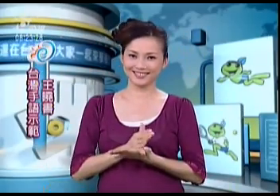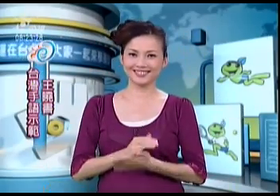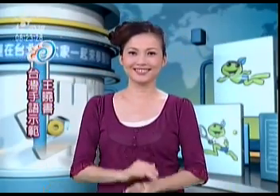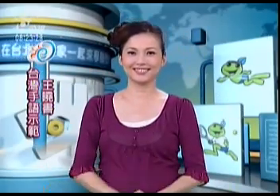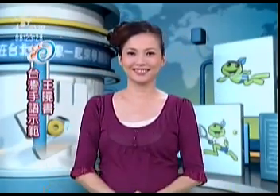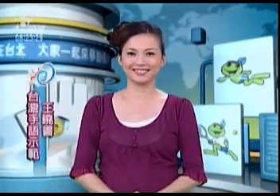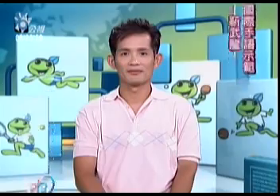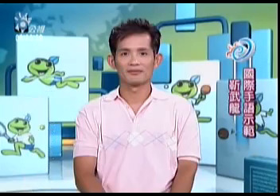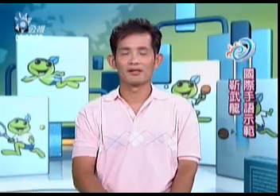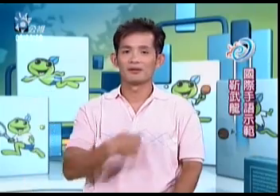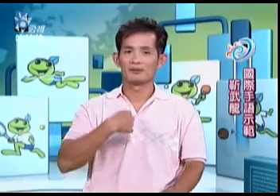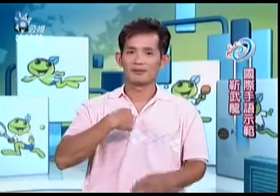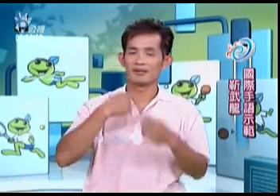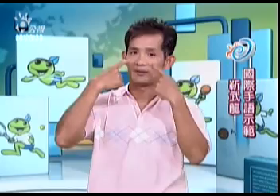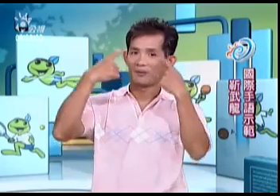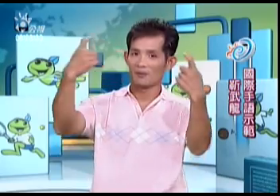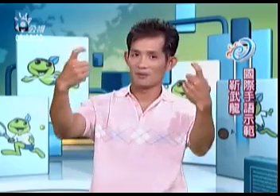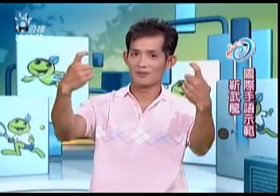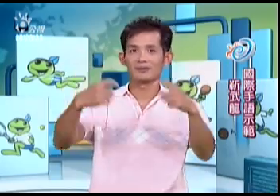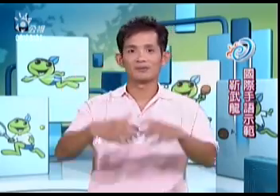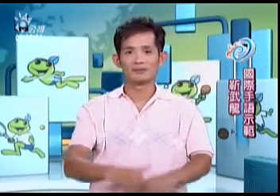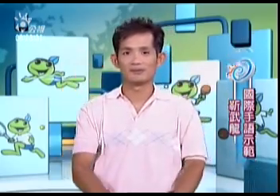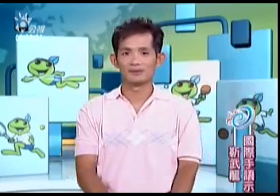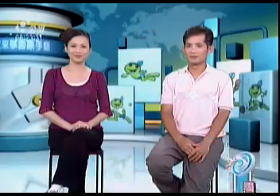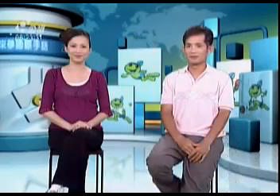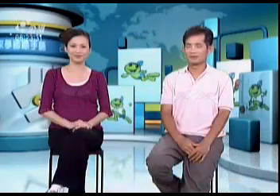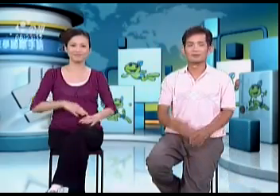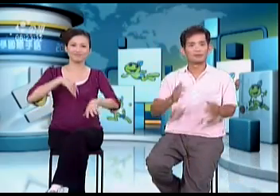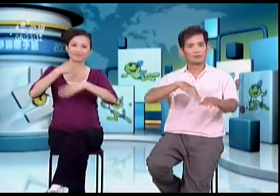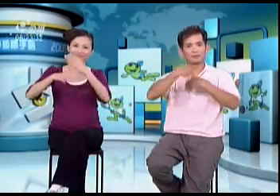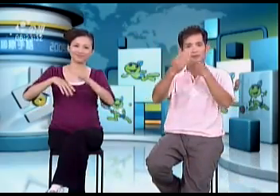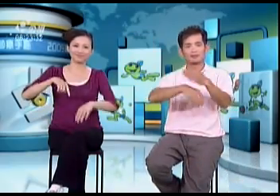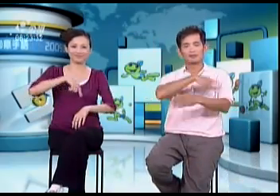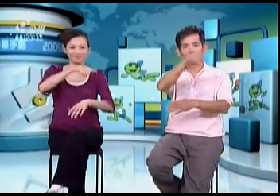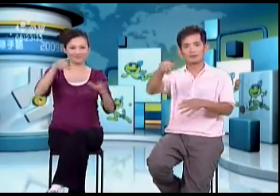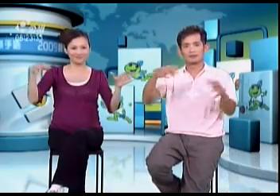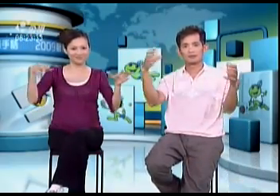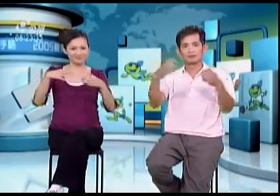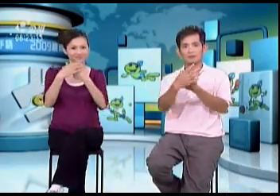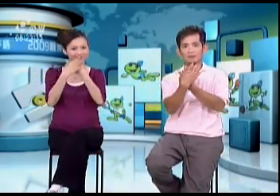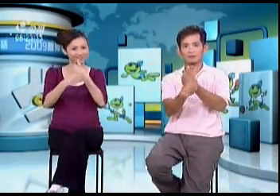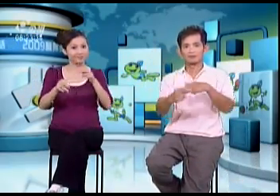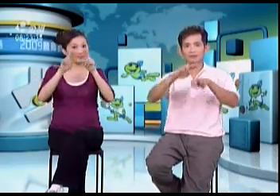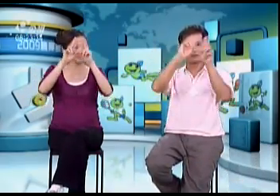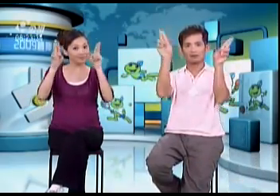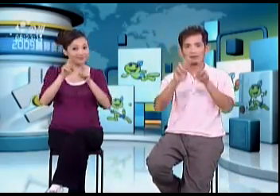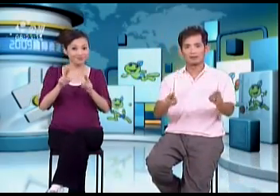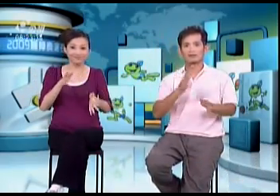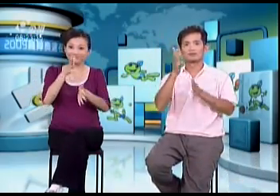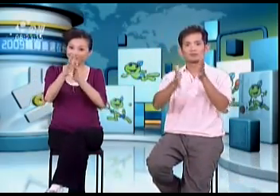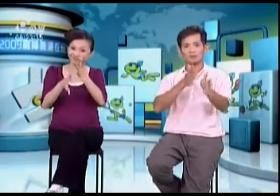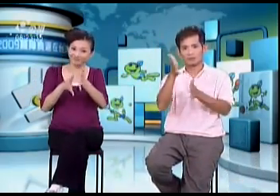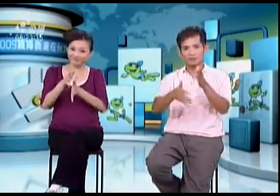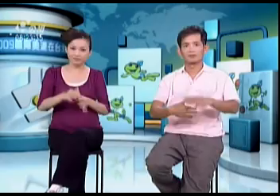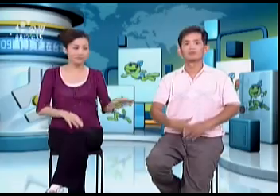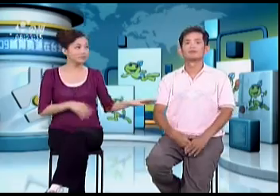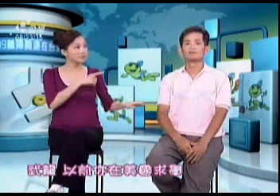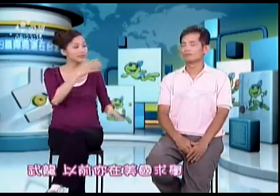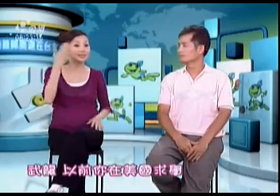舒， 我是武龙。 动动双手，大家一起来学国际手语。 哎，